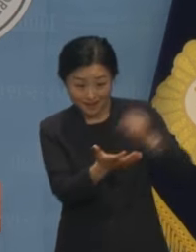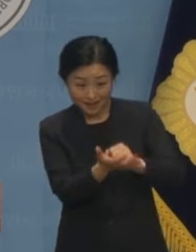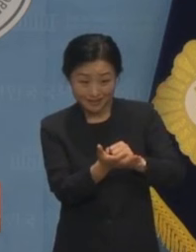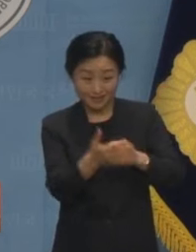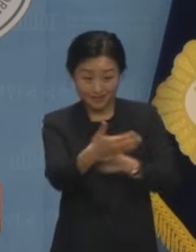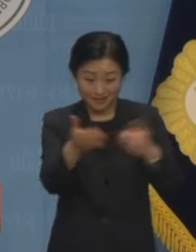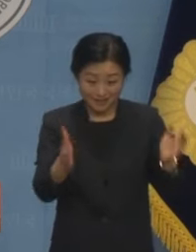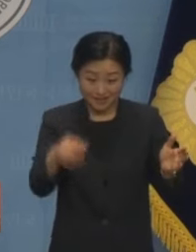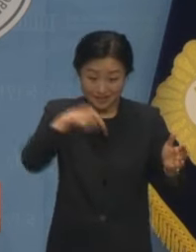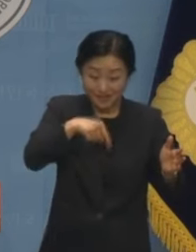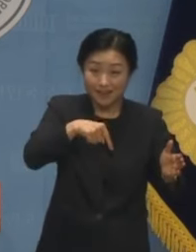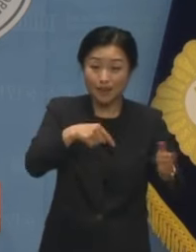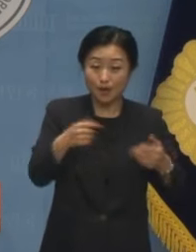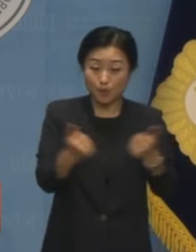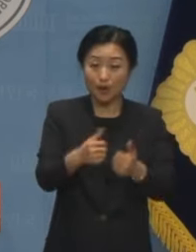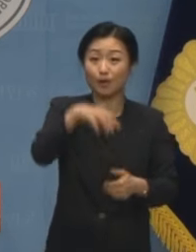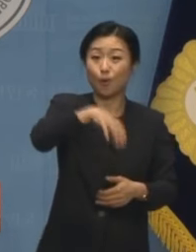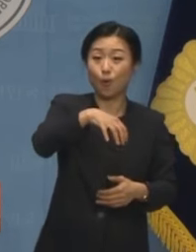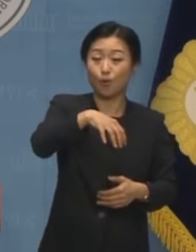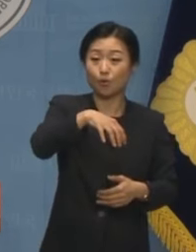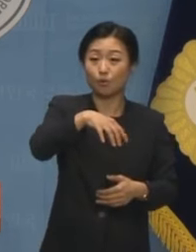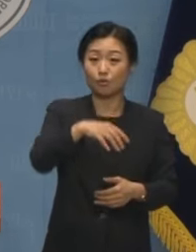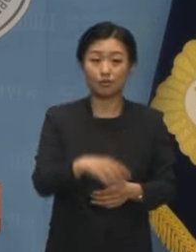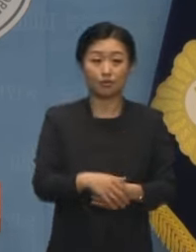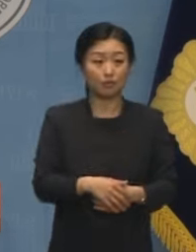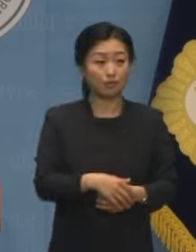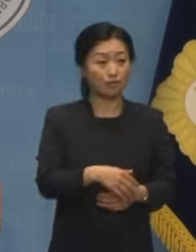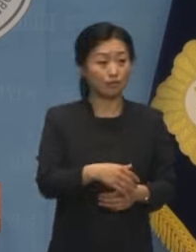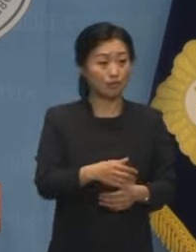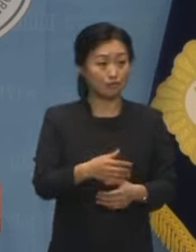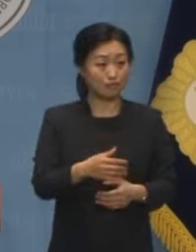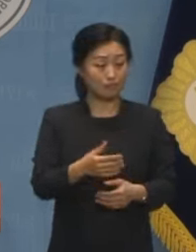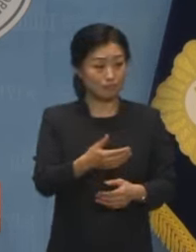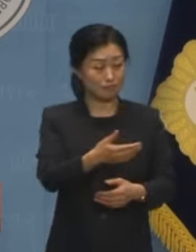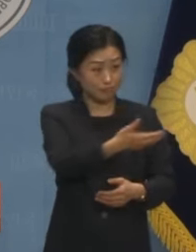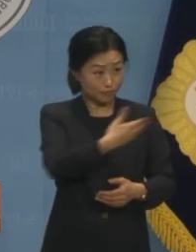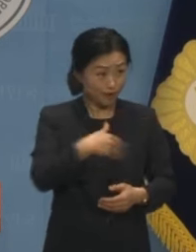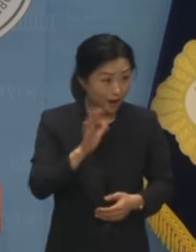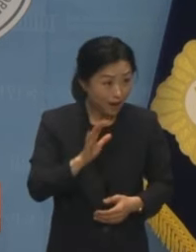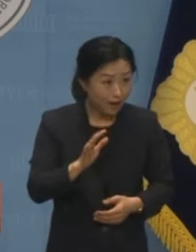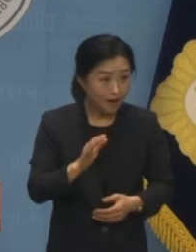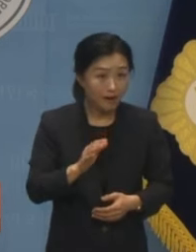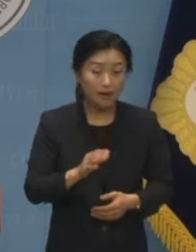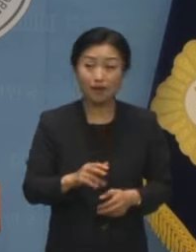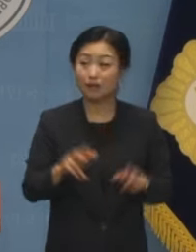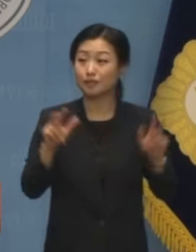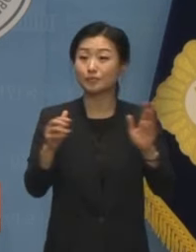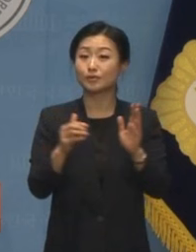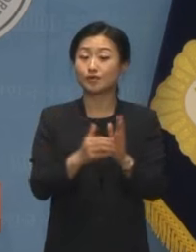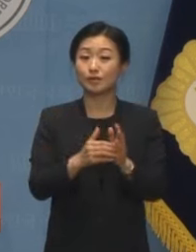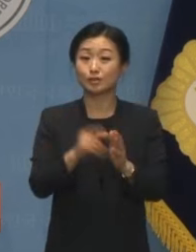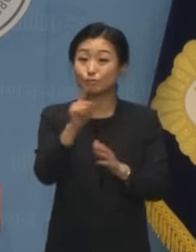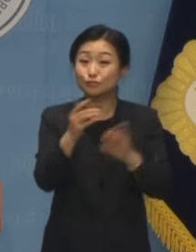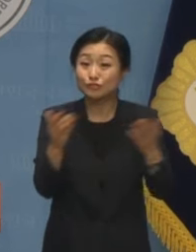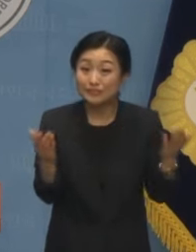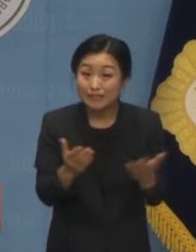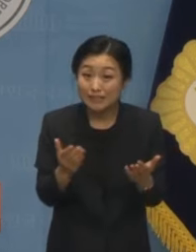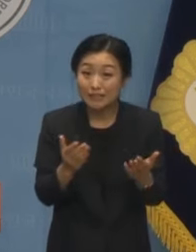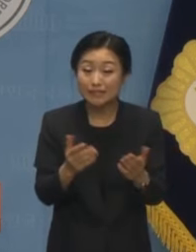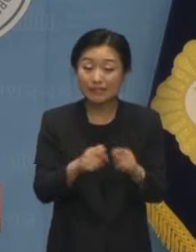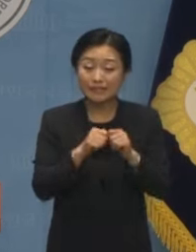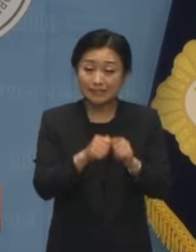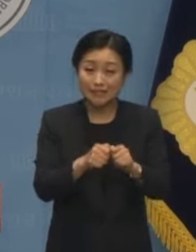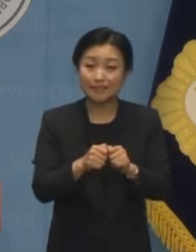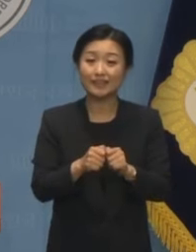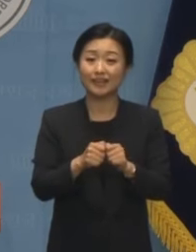있는 조국혁신당 회의실을 내어줄 생각이 없어 보이니 그동안 무슨 일이 있었는지